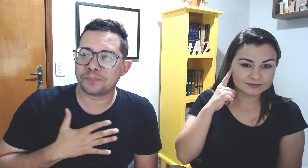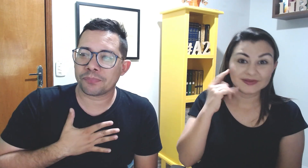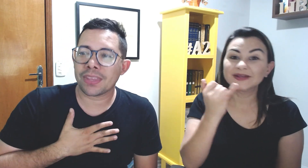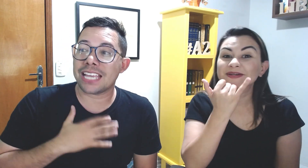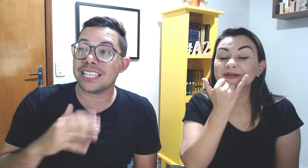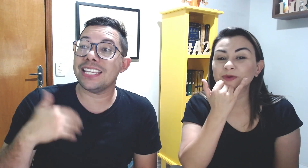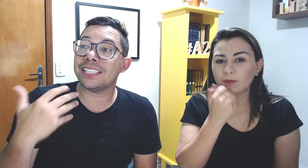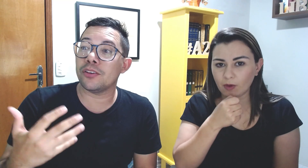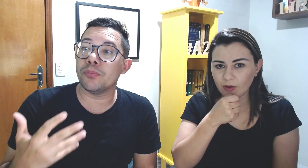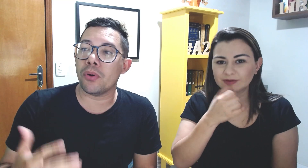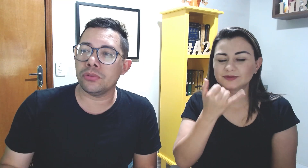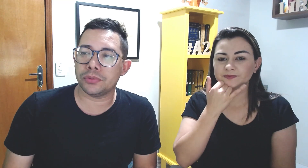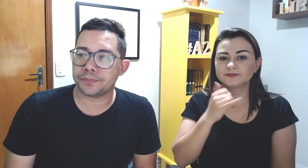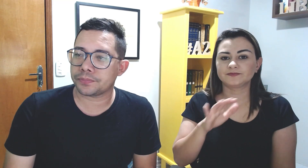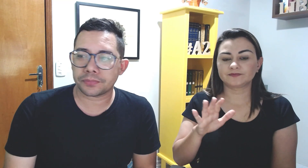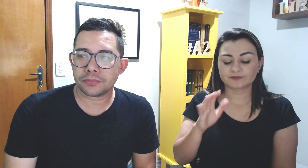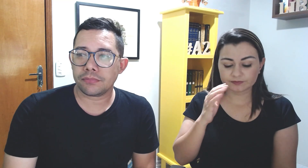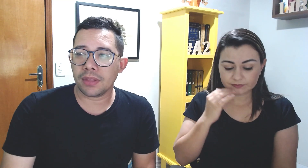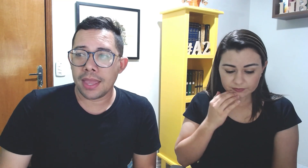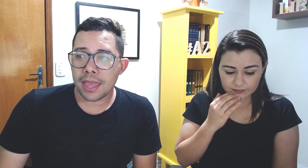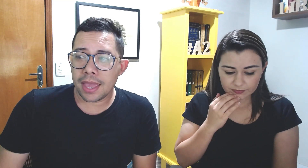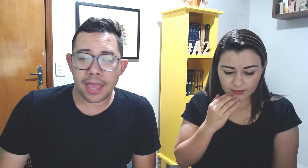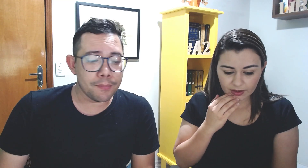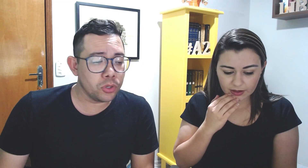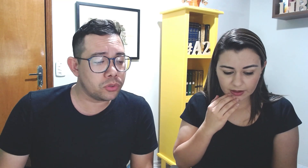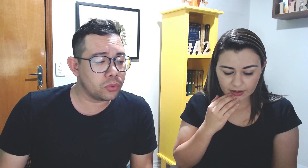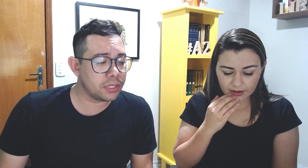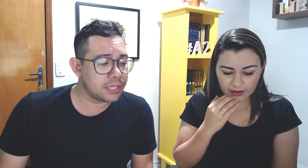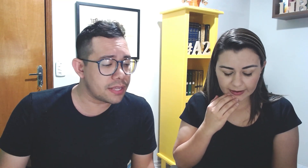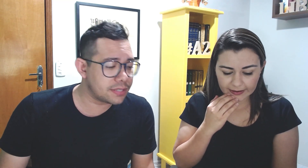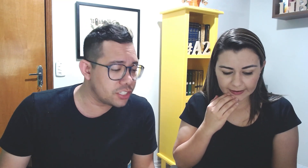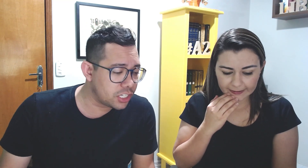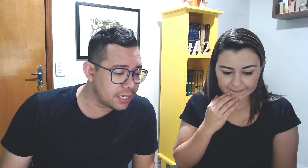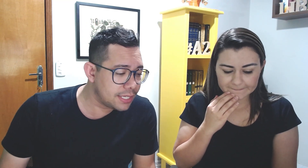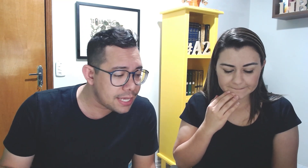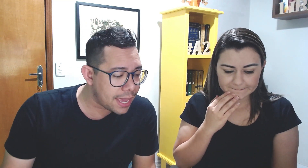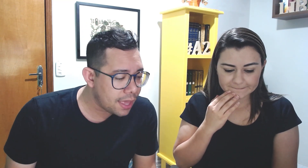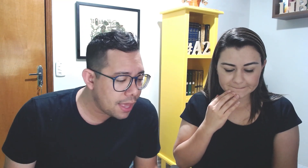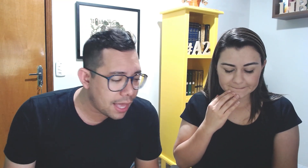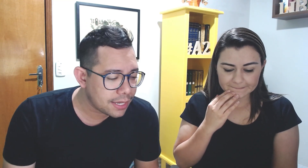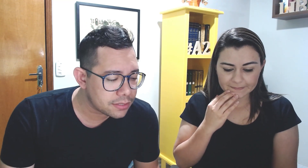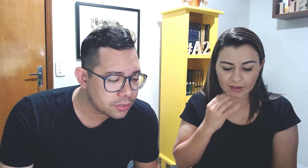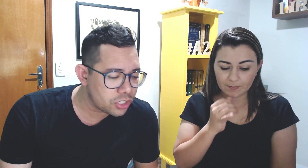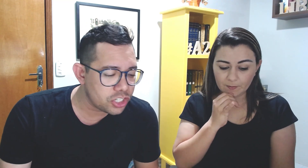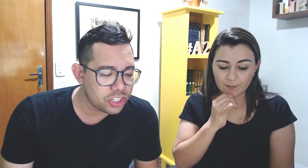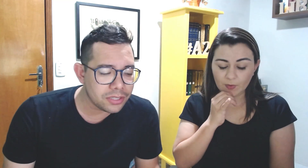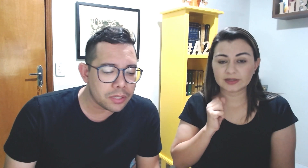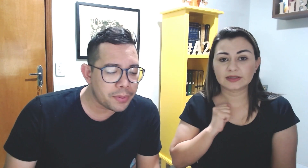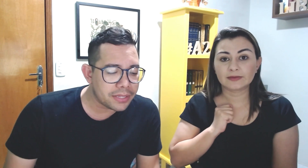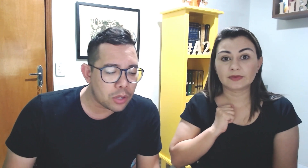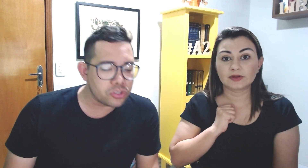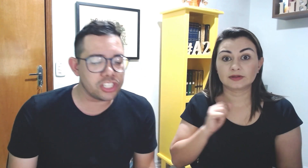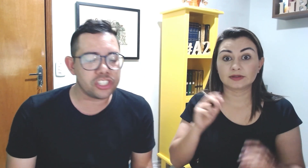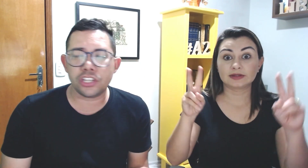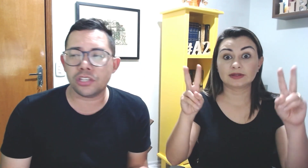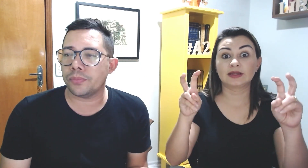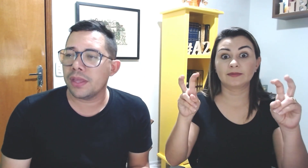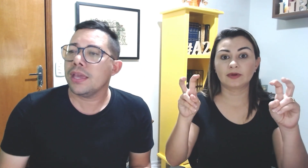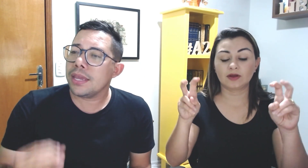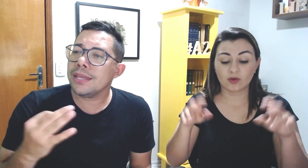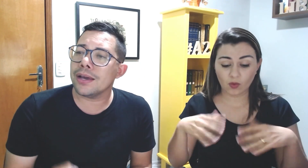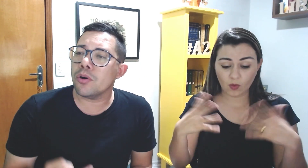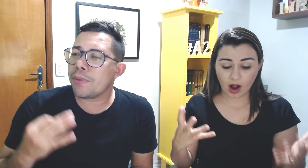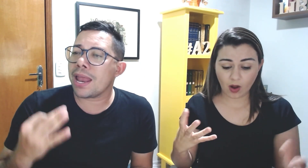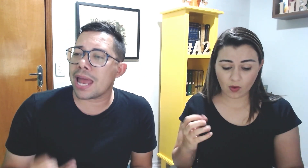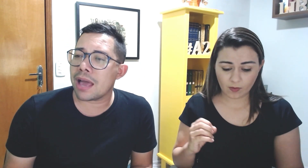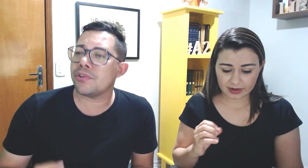desculpa, a gente entra num ponto muito interessante aqui, que é a questão de a gente interpretar o sentido